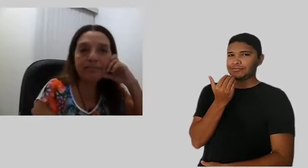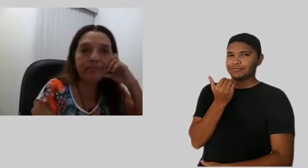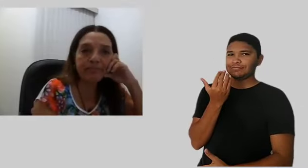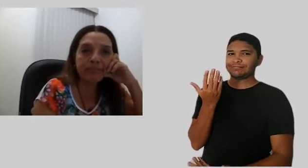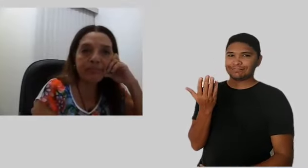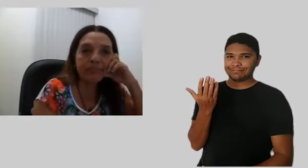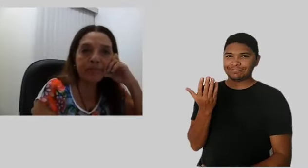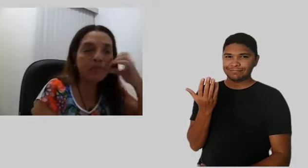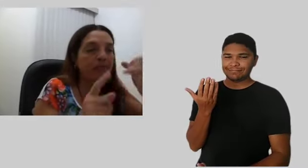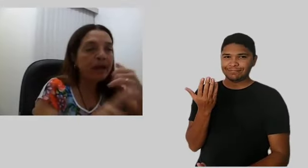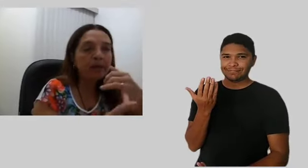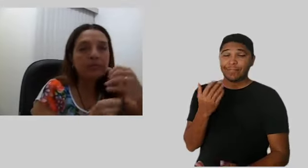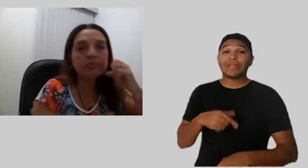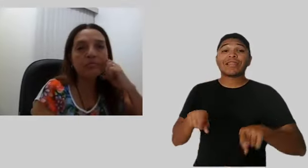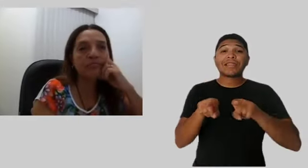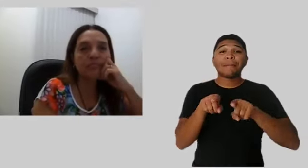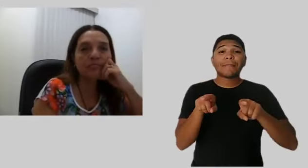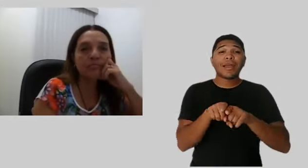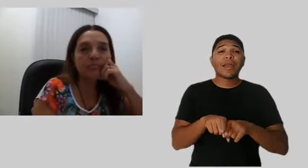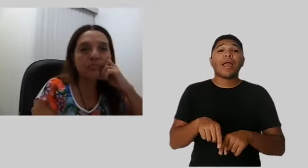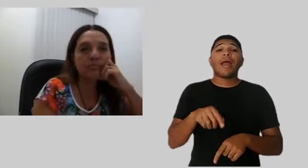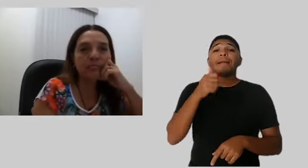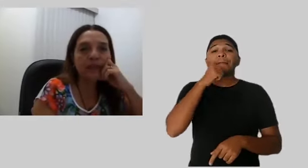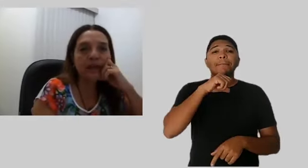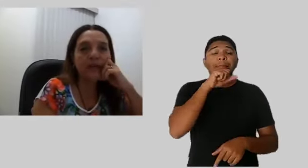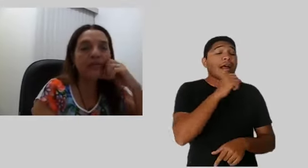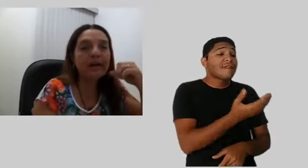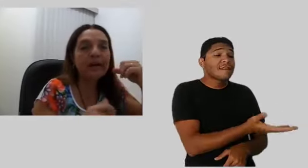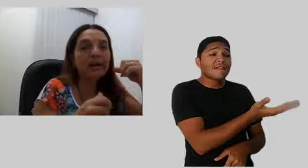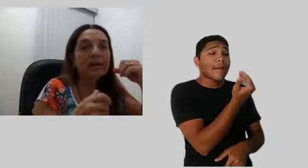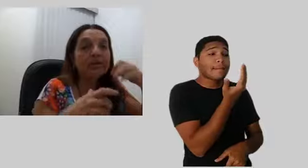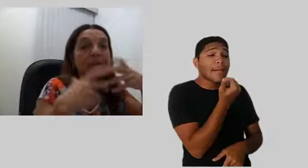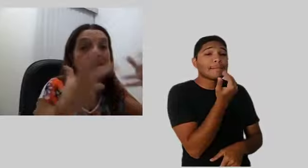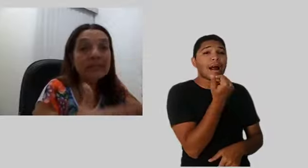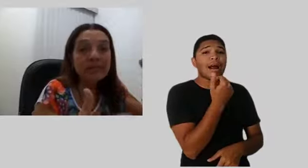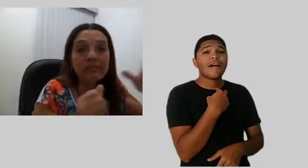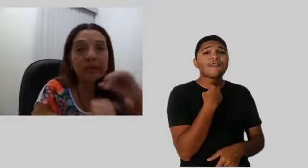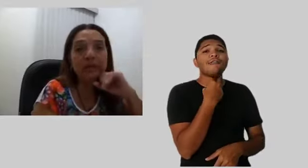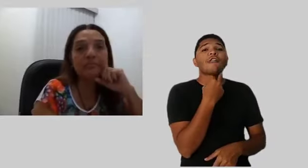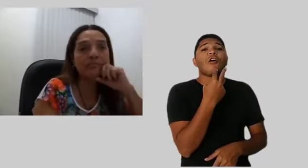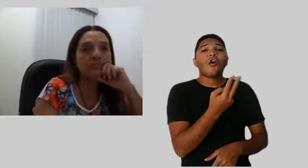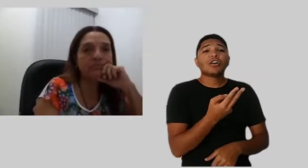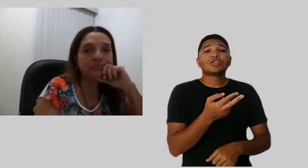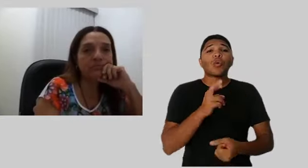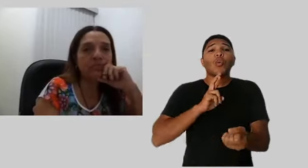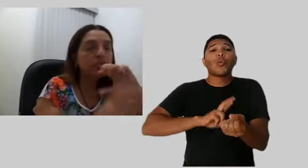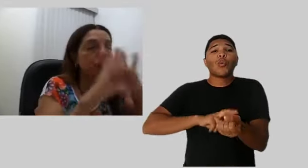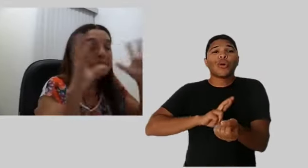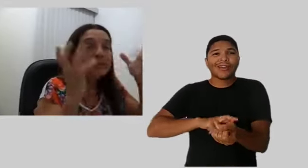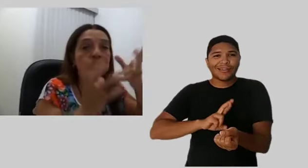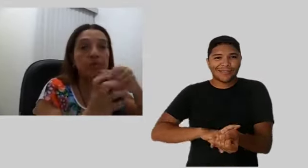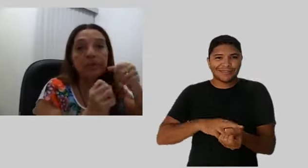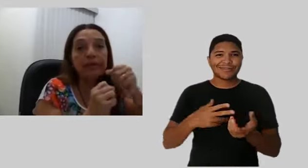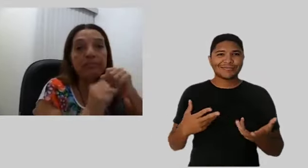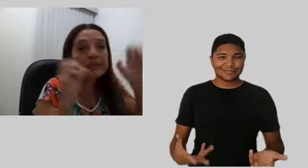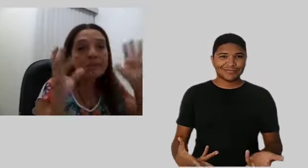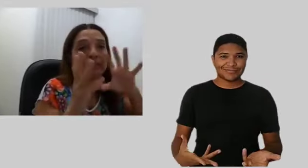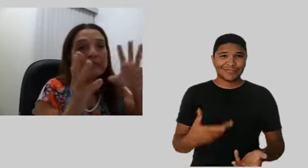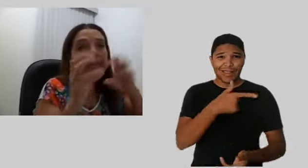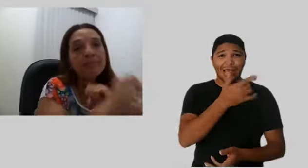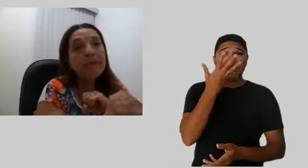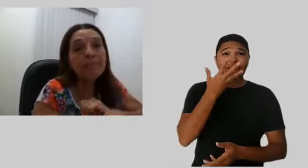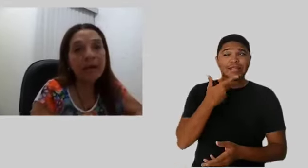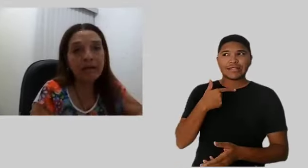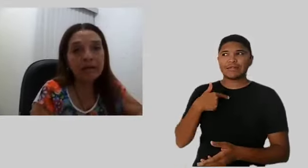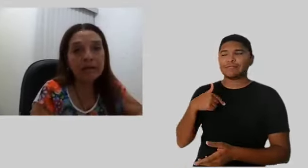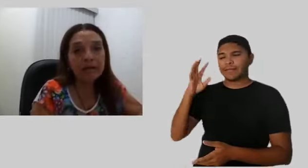papá. O prato, né? A entonação da mãe, tudo isso é a